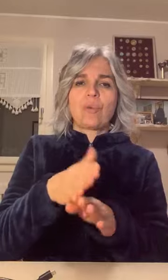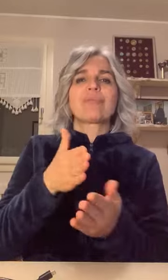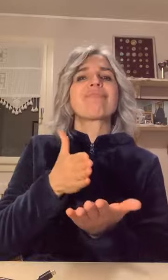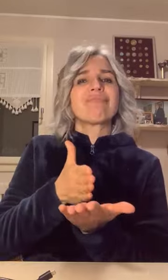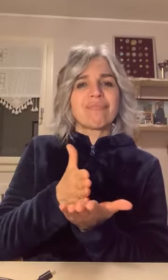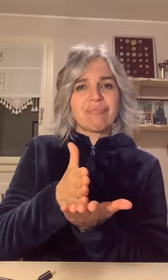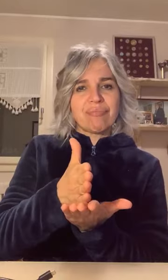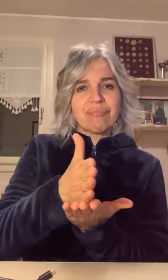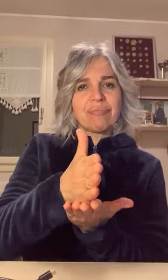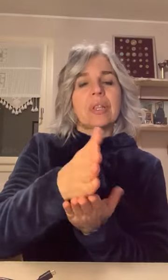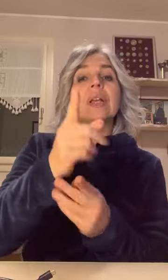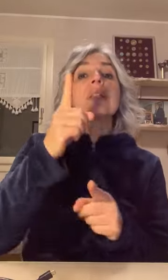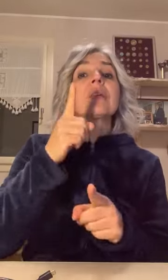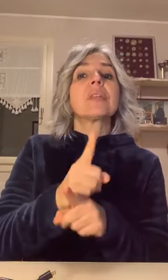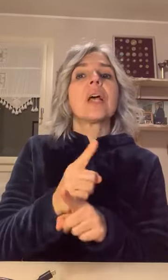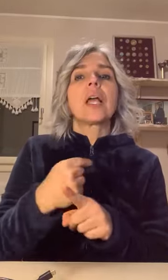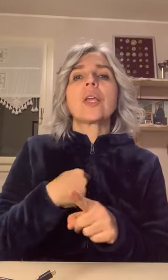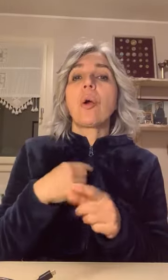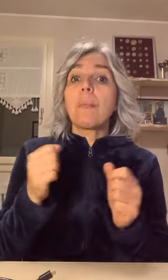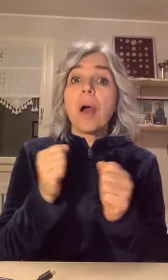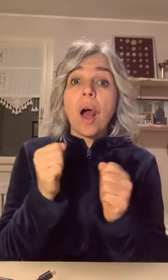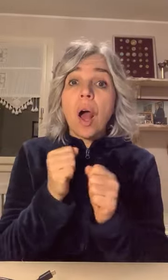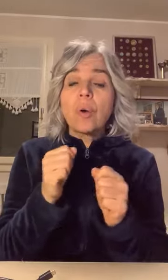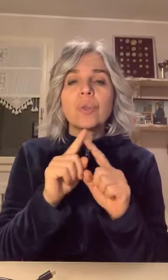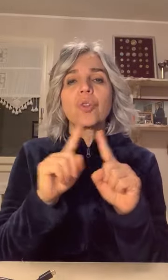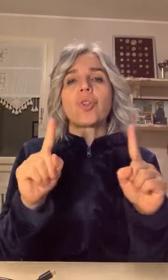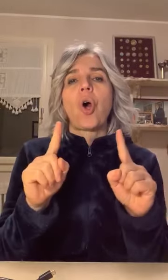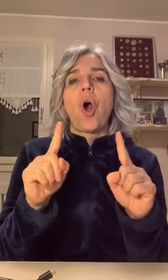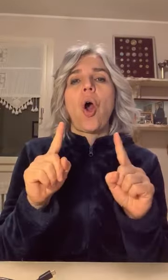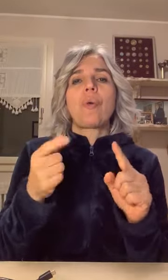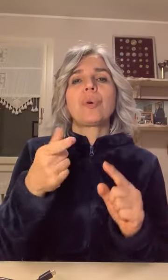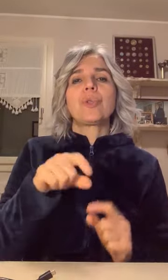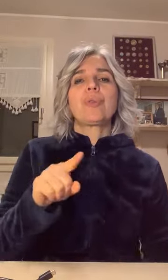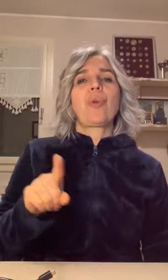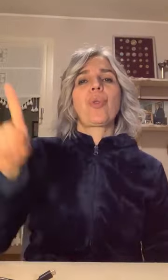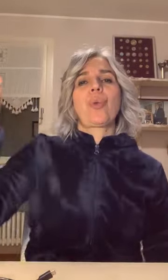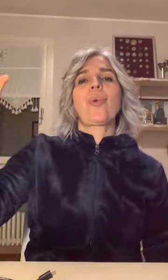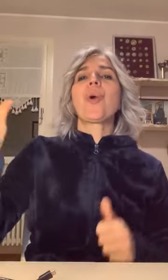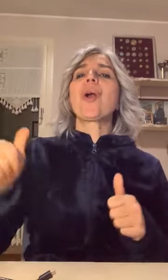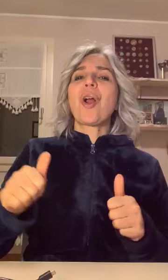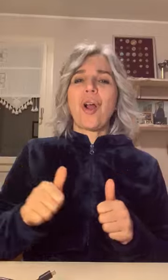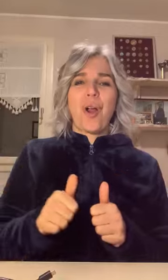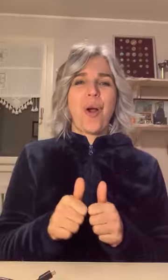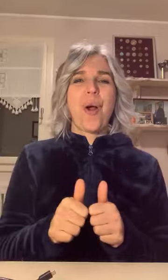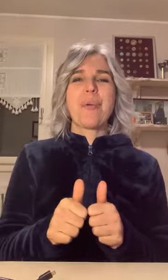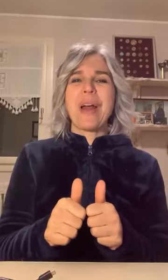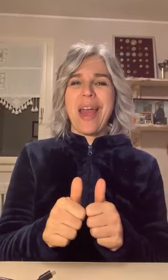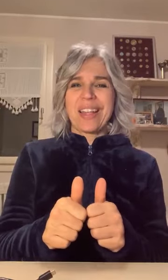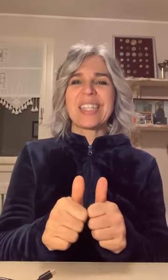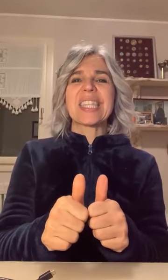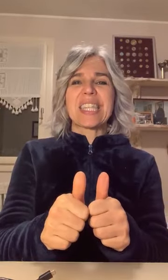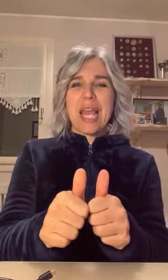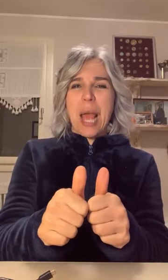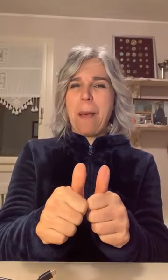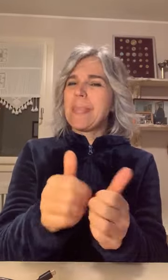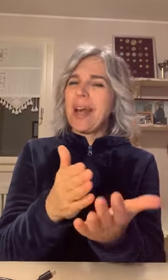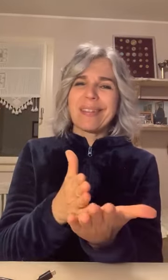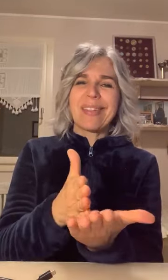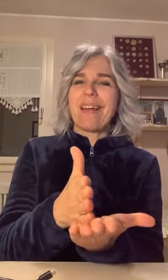Vedete che bello, è al presente. Quando io dovessi attraversare la valle dell'ombra della morte, cioè nel futuro, dovrei passare per